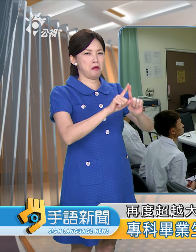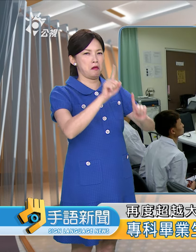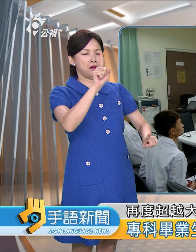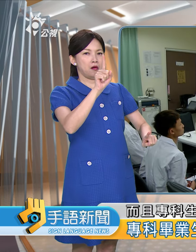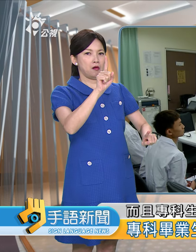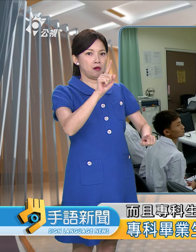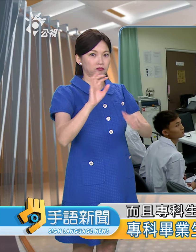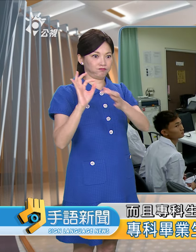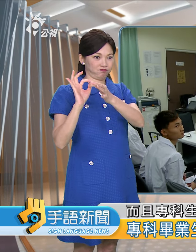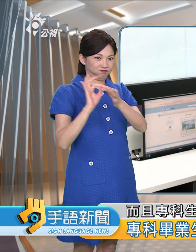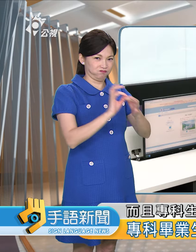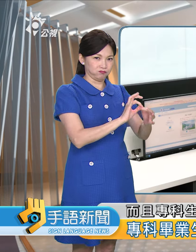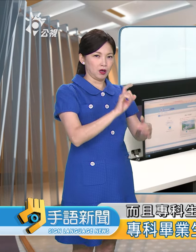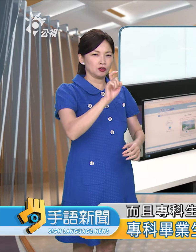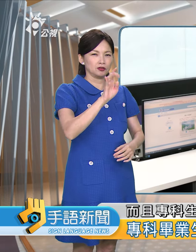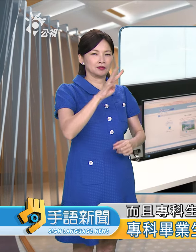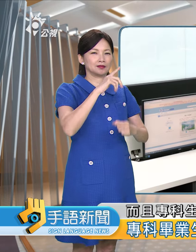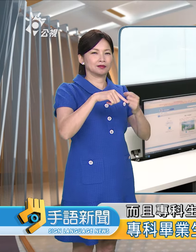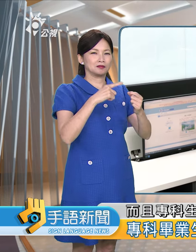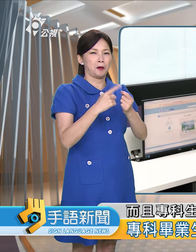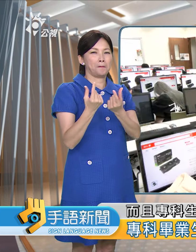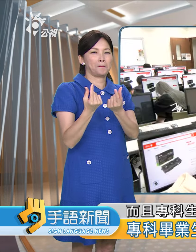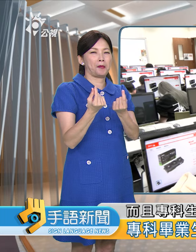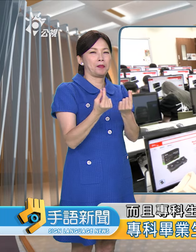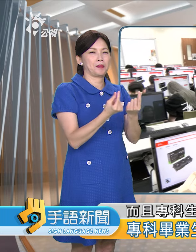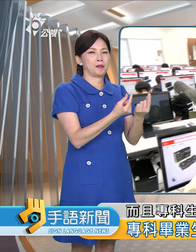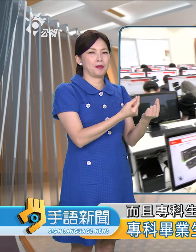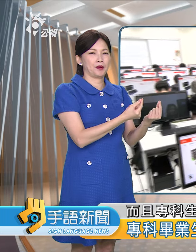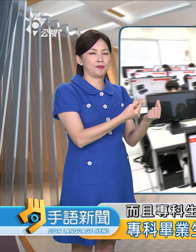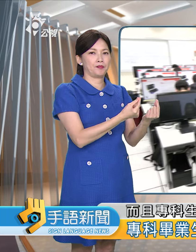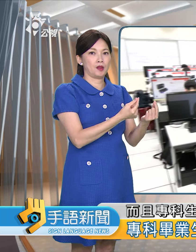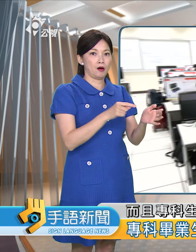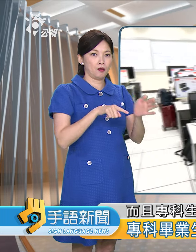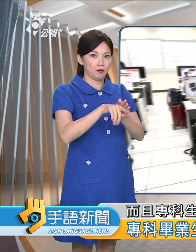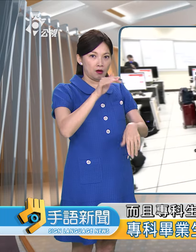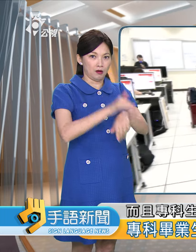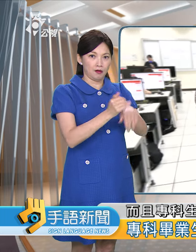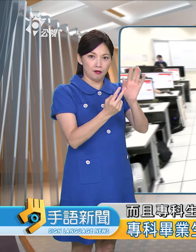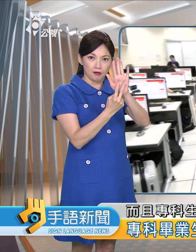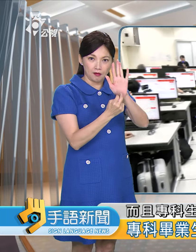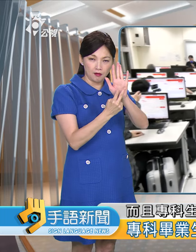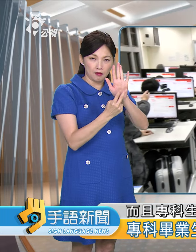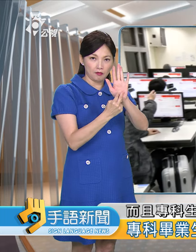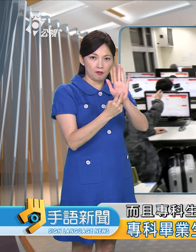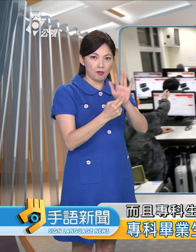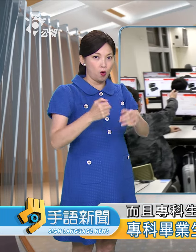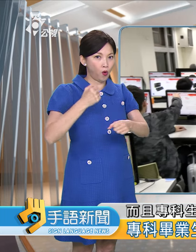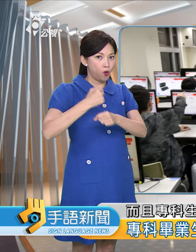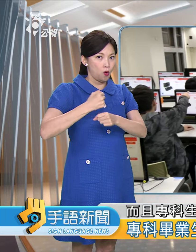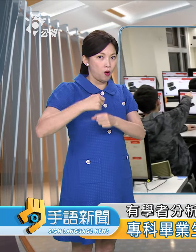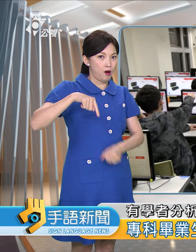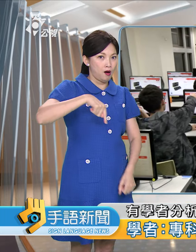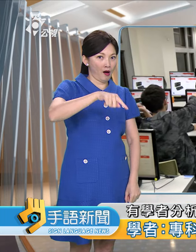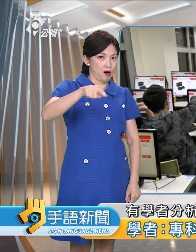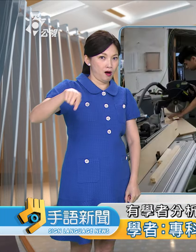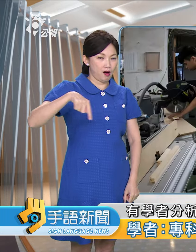且专科生收入已经连续14年高于大学生。有学者分析，